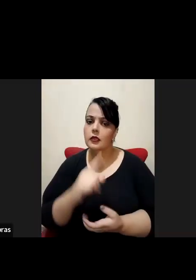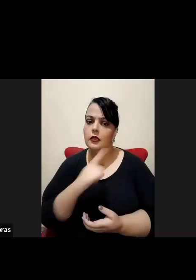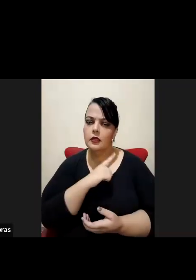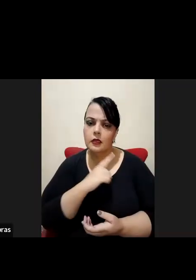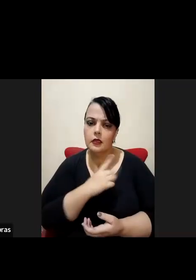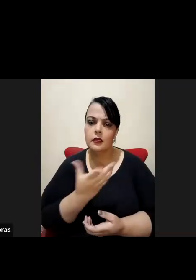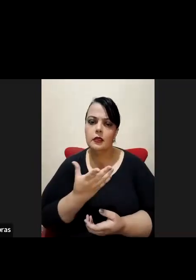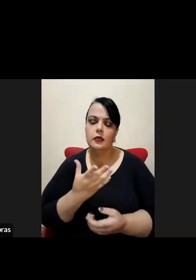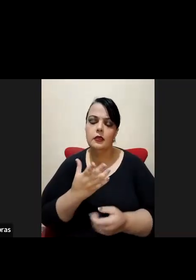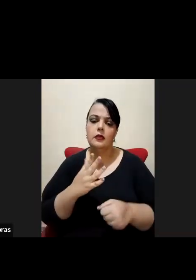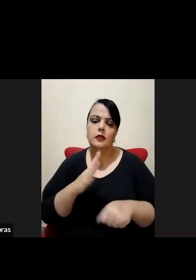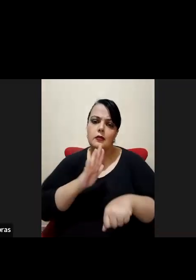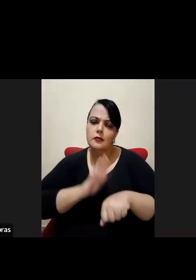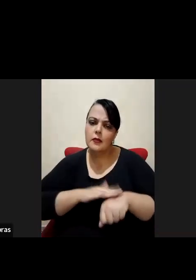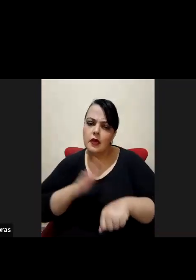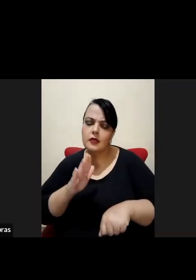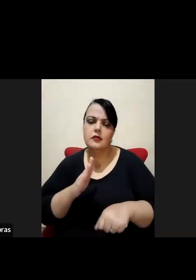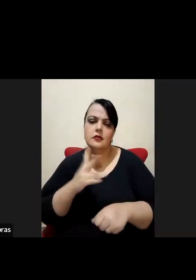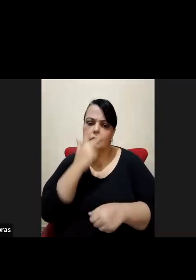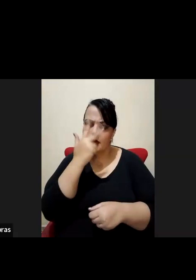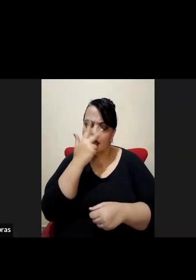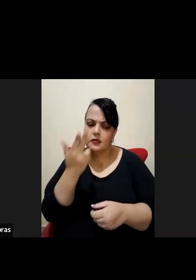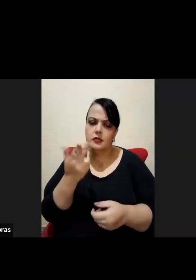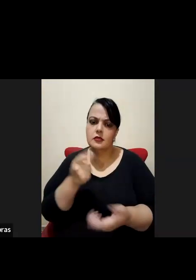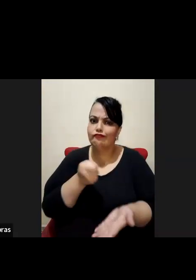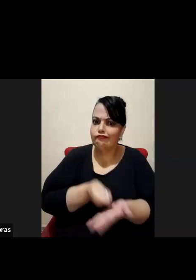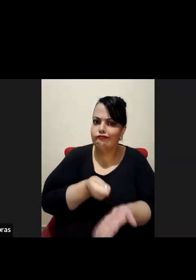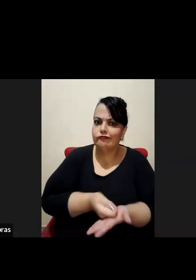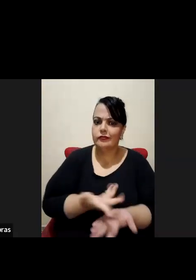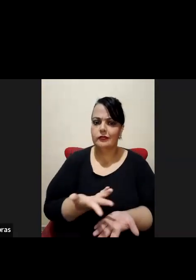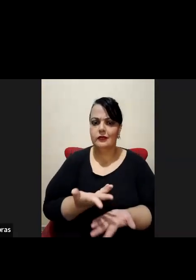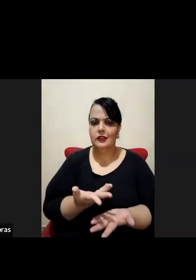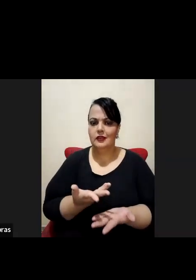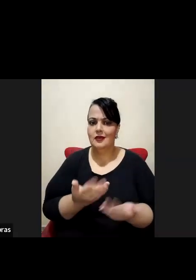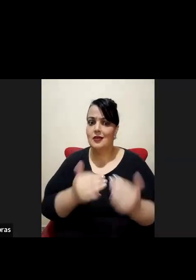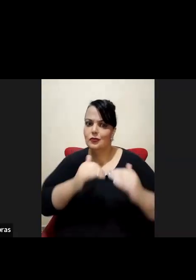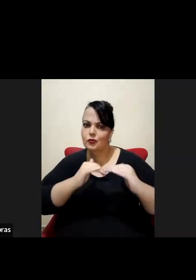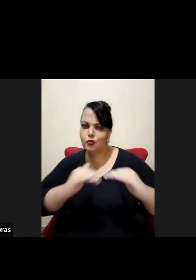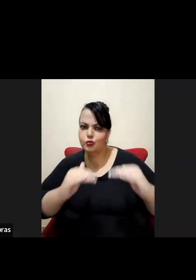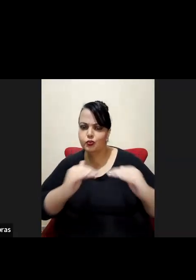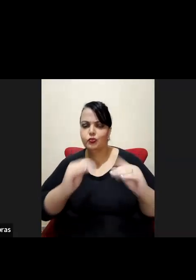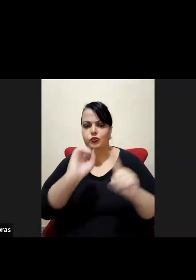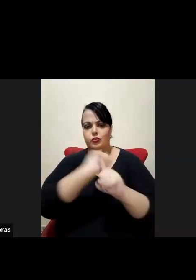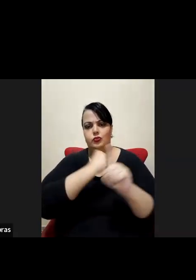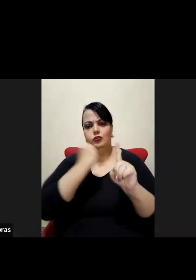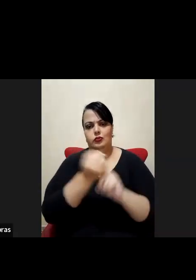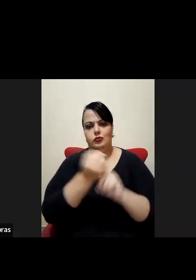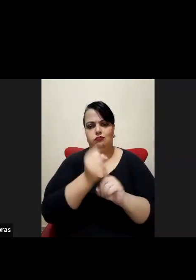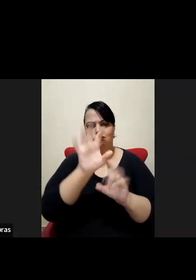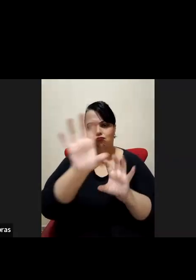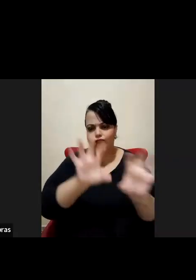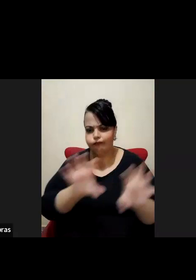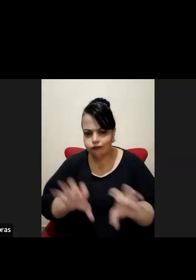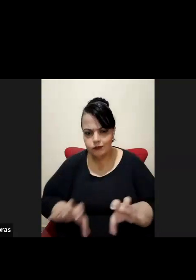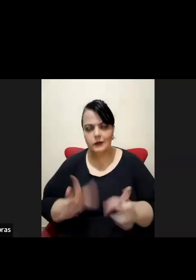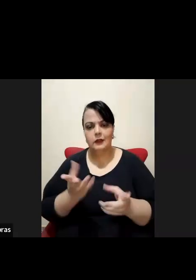mais exigente, né, por conta dessa estrutura social organizada em torno